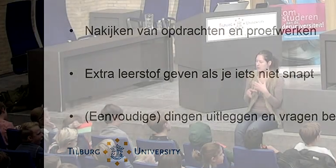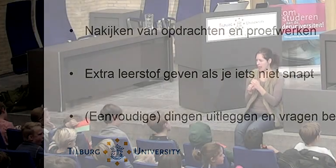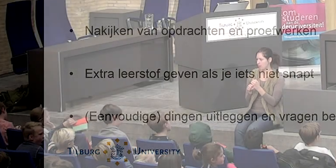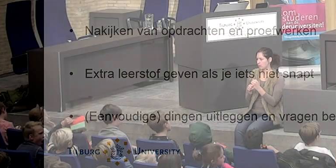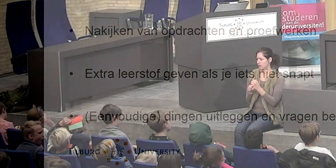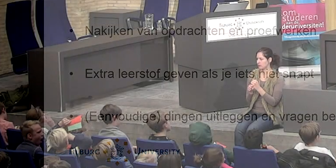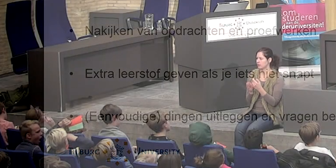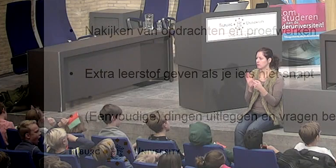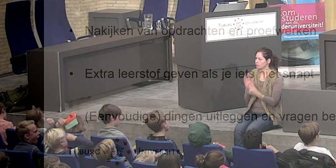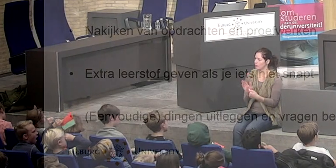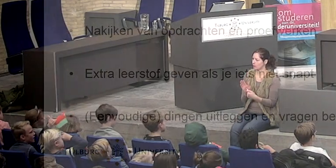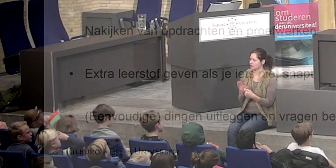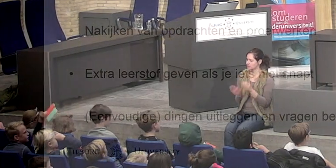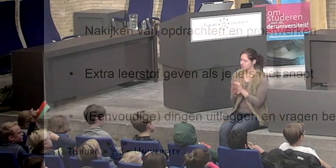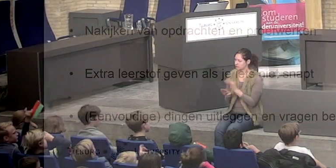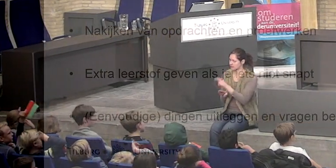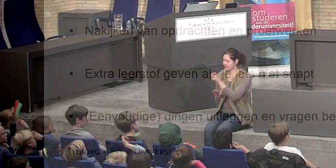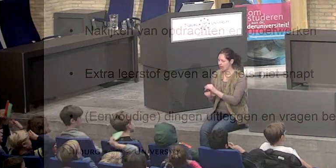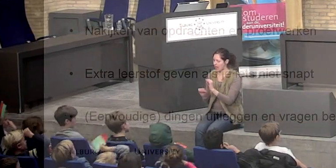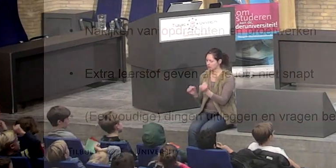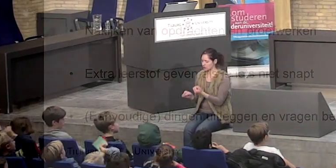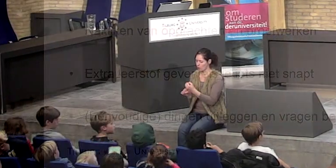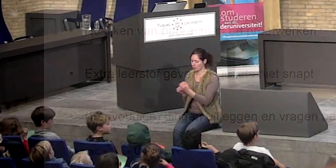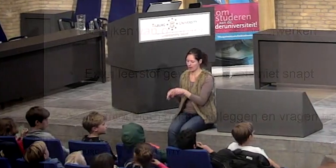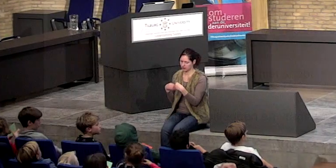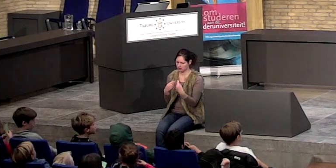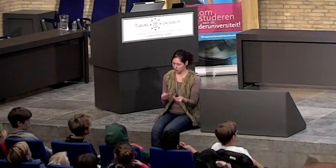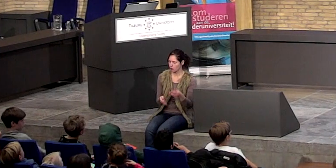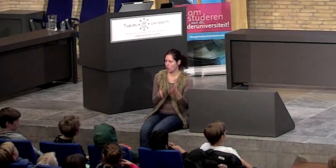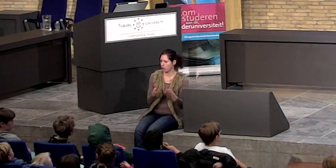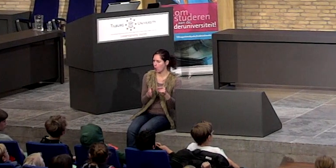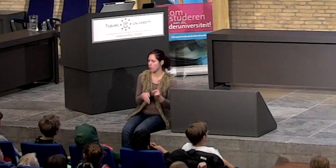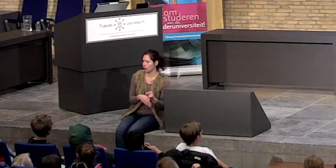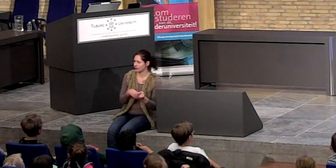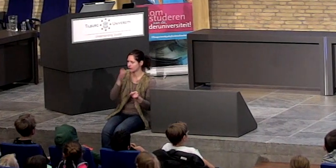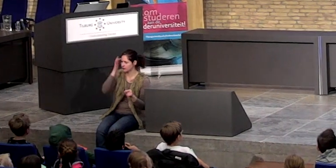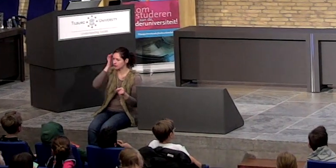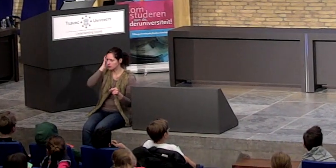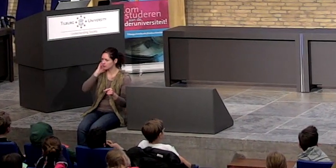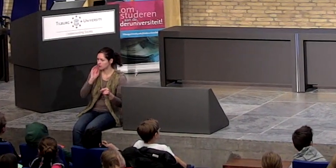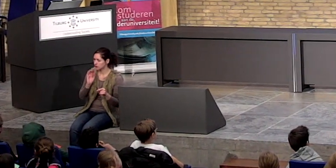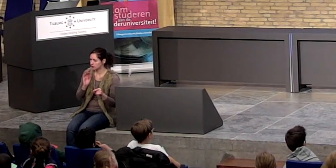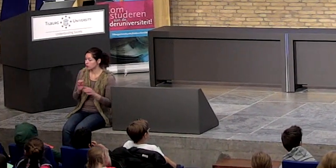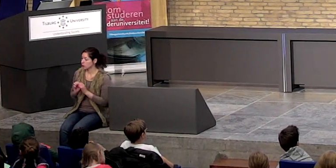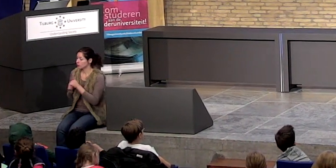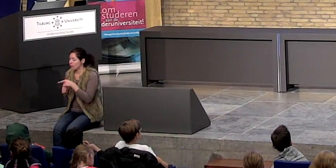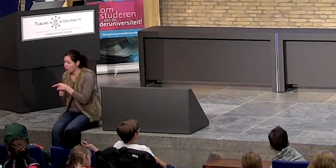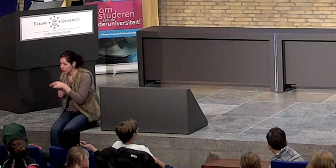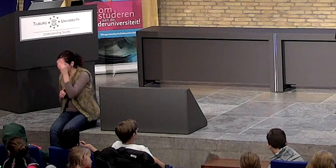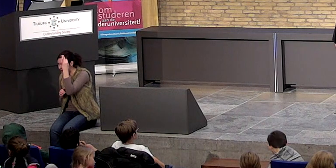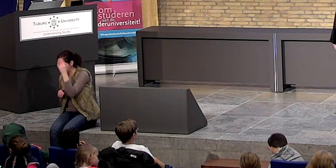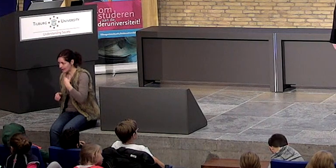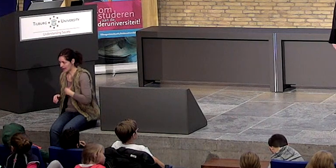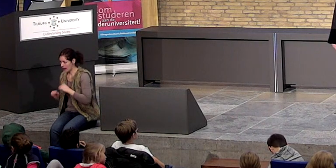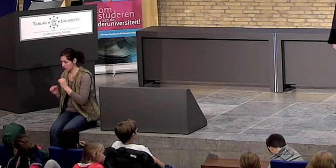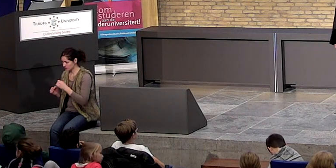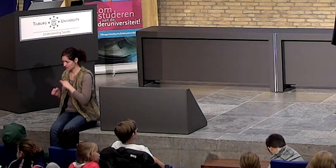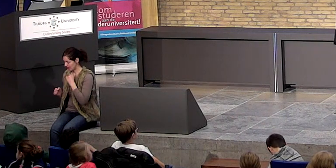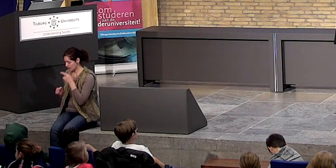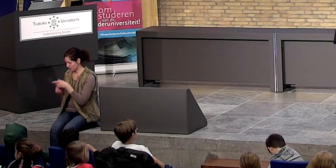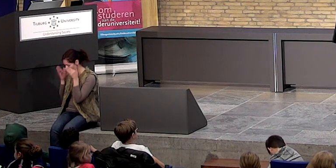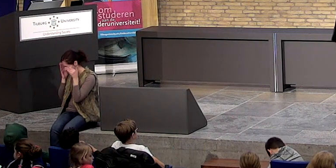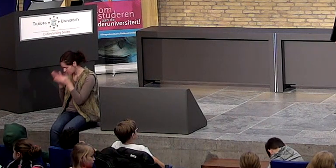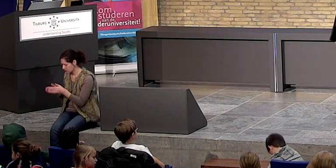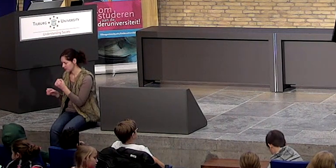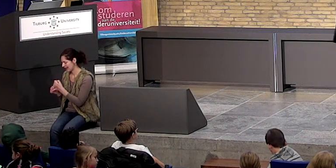leraren wat werk uit handen te nemen en zo ervoor te zorgen dat die leraren zich bezig kunnen houden met de dingen waar ze echt voor nodig zijn. Dat ze